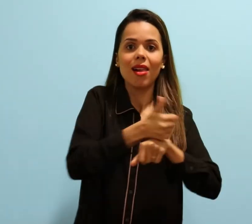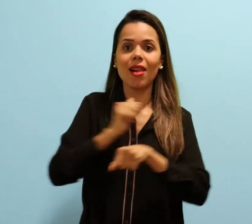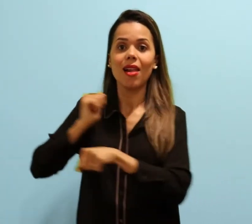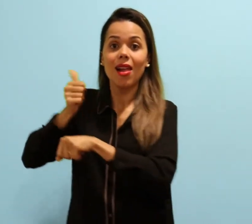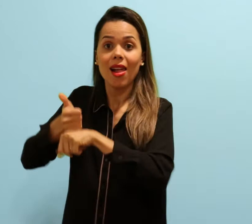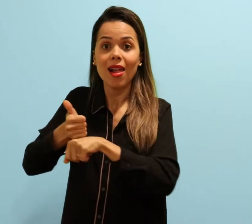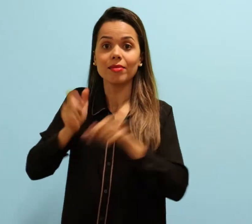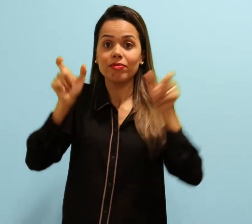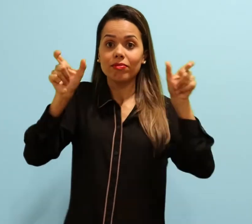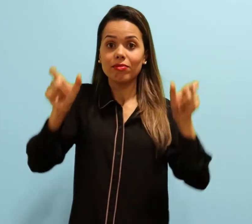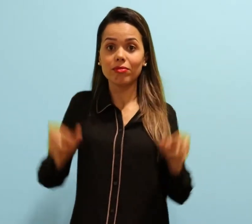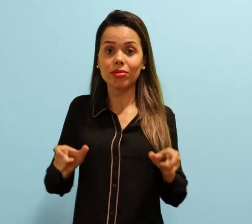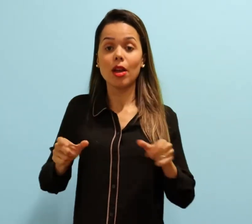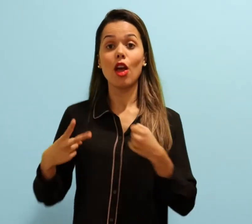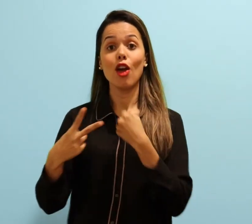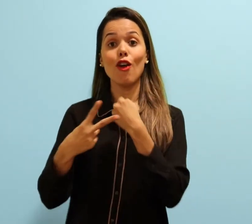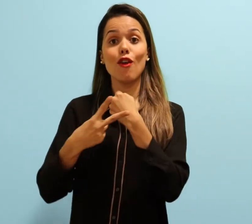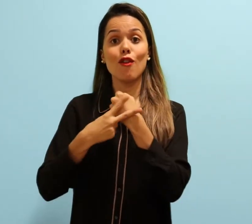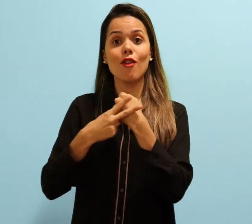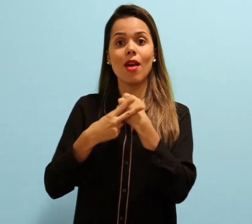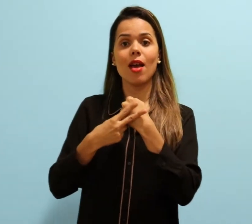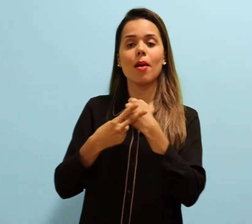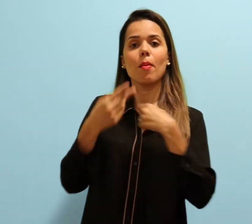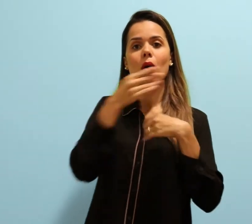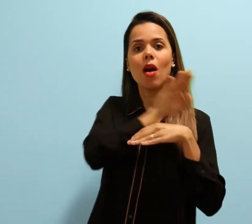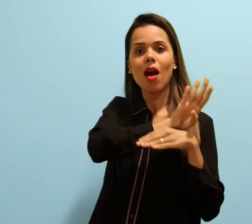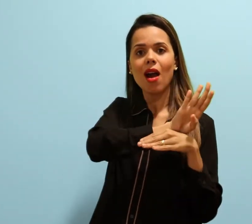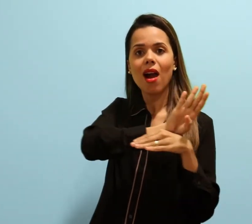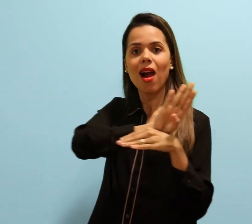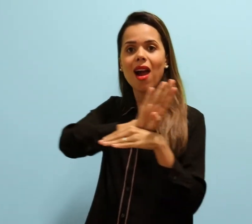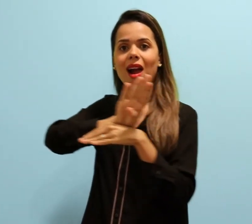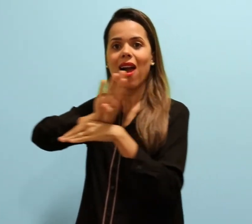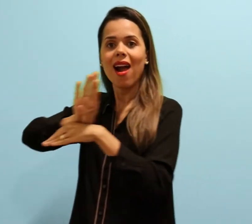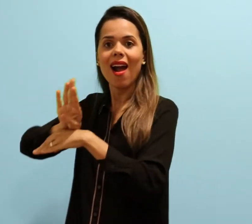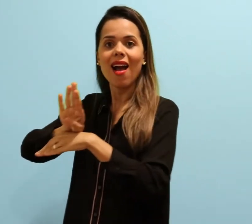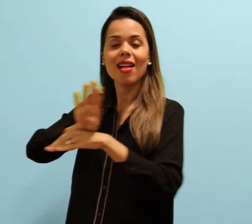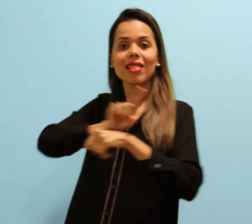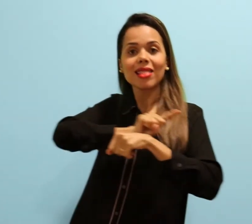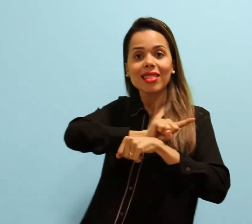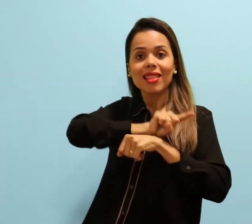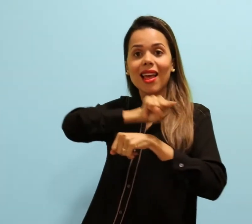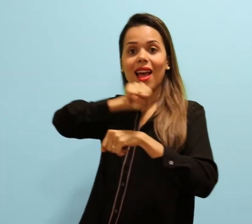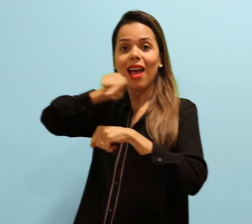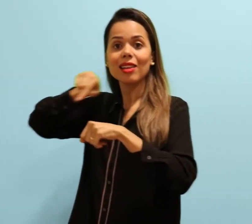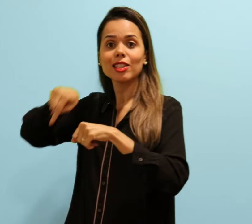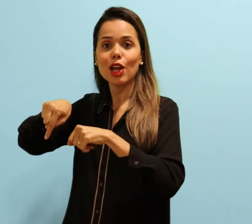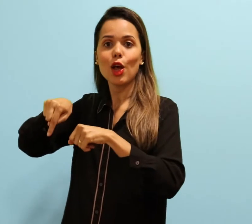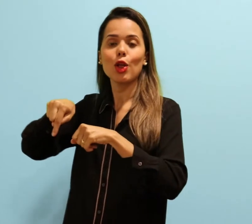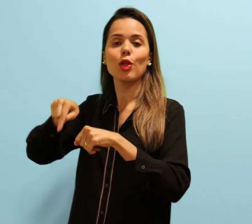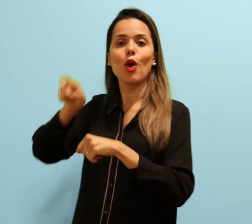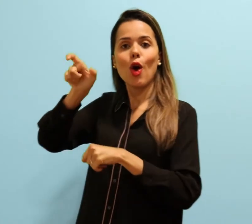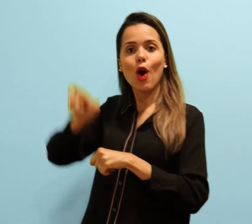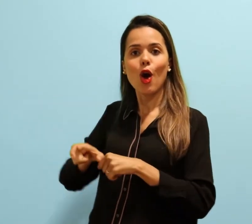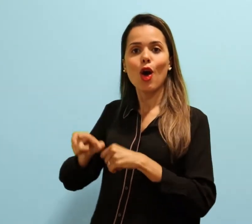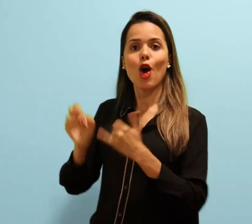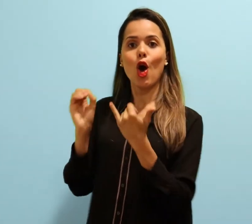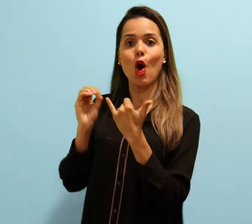porque o verbo, ao realizar a trajetória em direção ao alvo, ao objeto desta